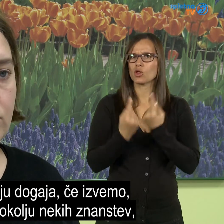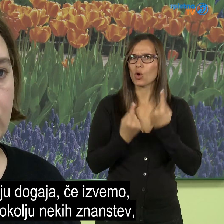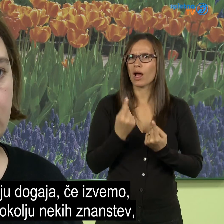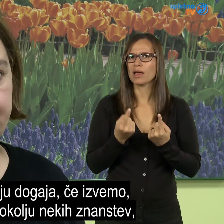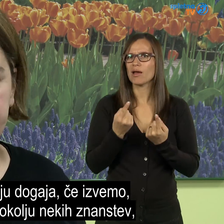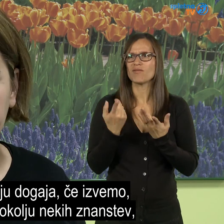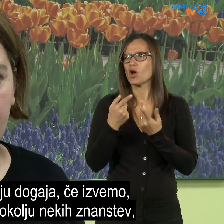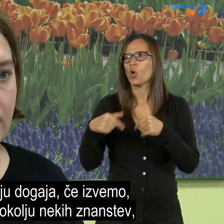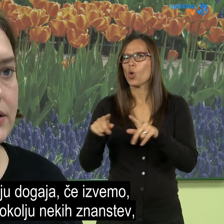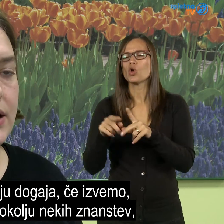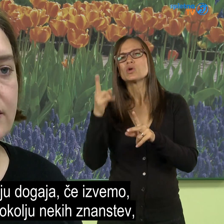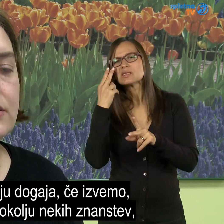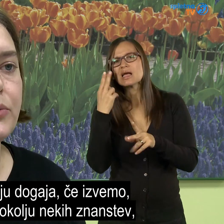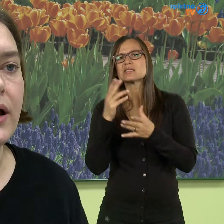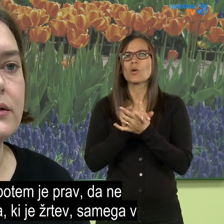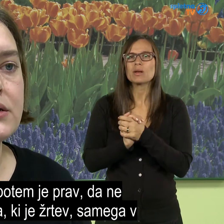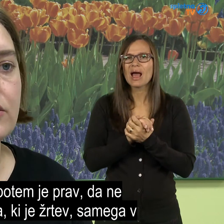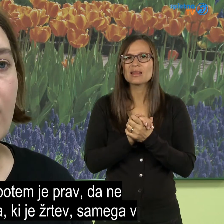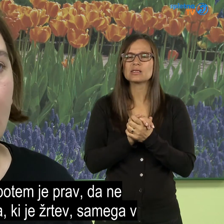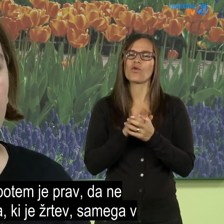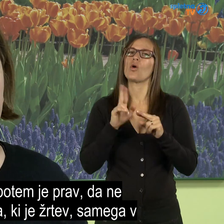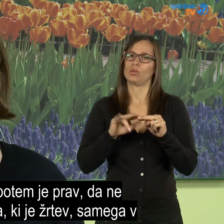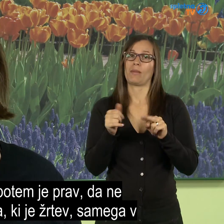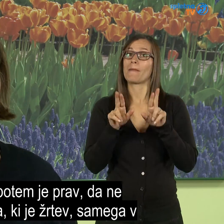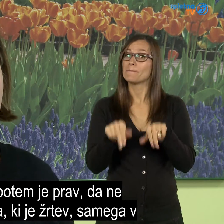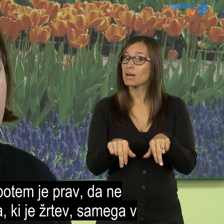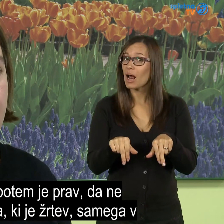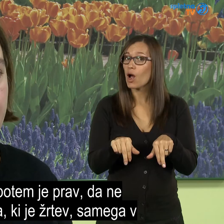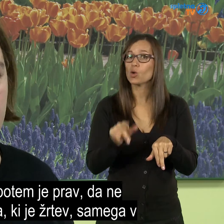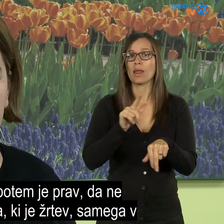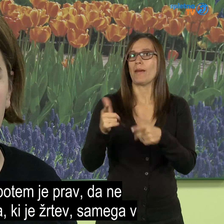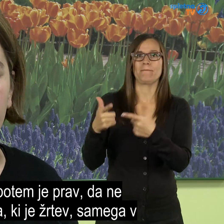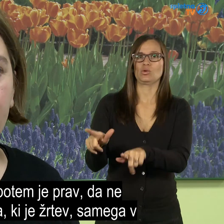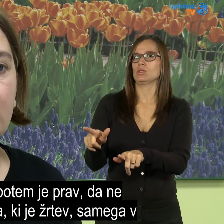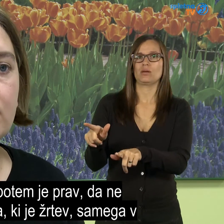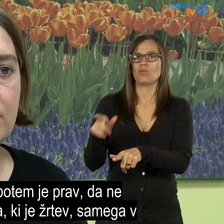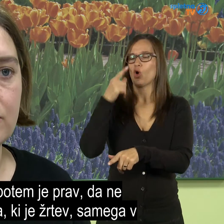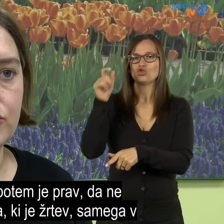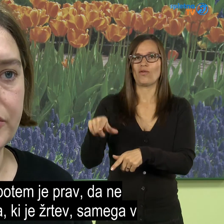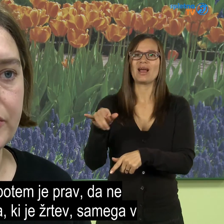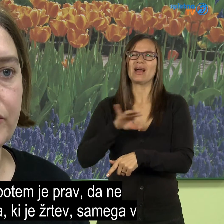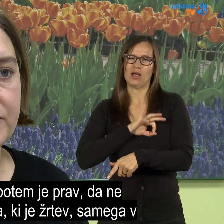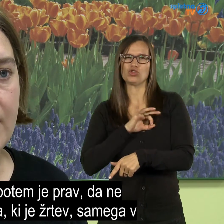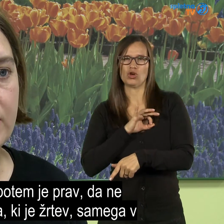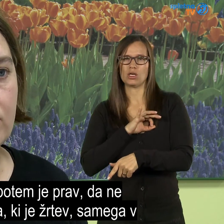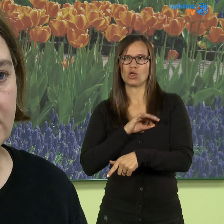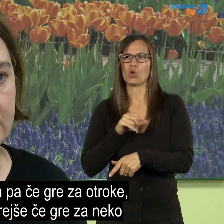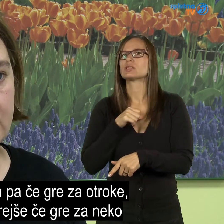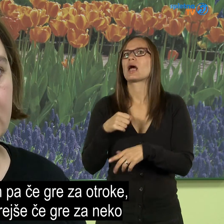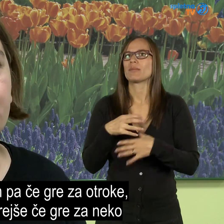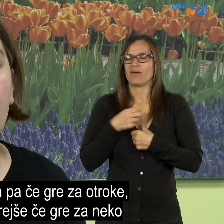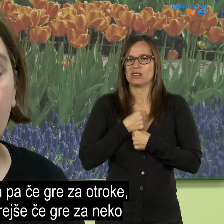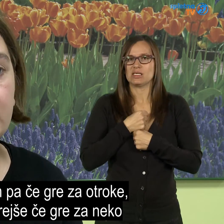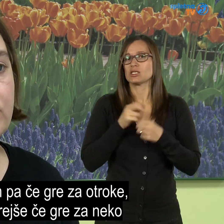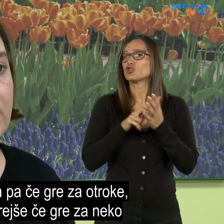v okolju nekih znanstev, prijateljstev, potem je prav, da ne pustimo človeka, ki je žrtev samega v tej